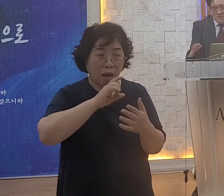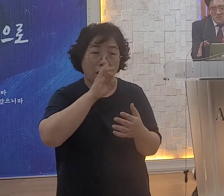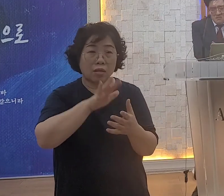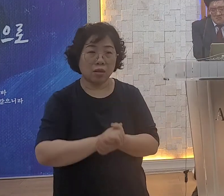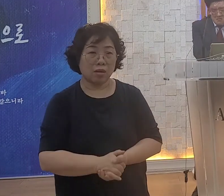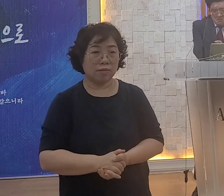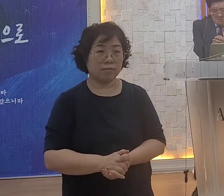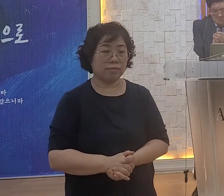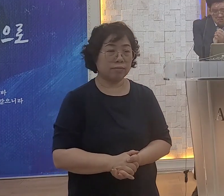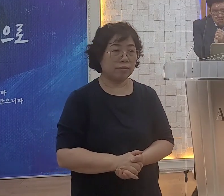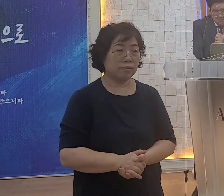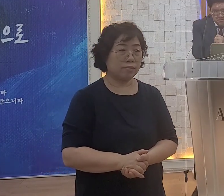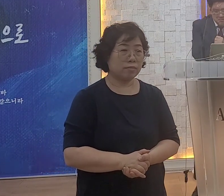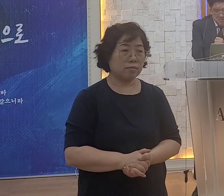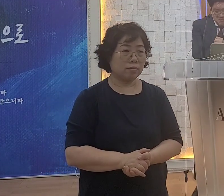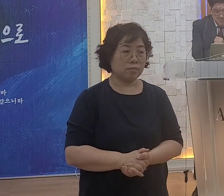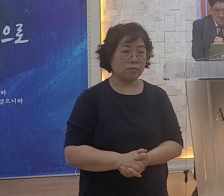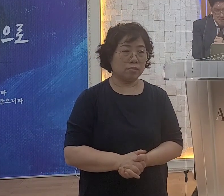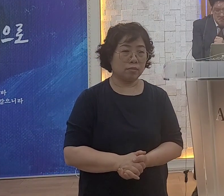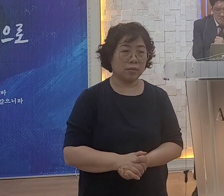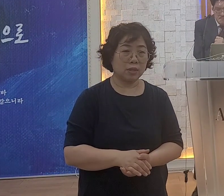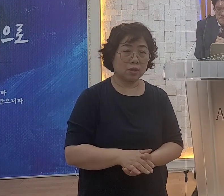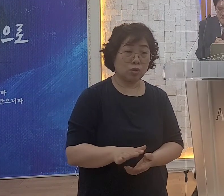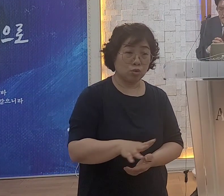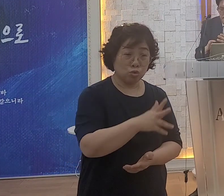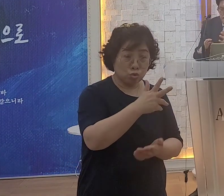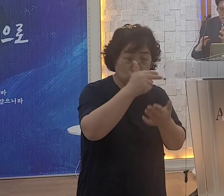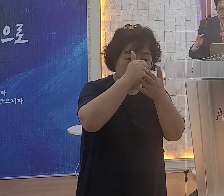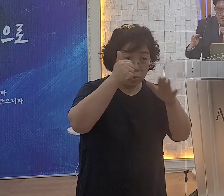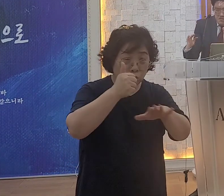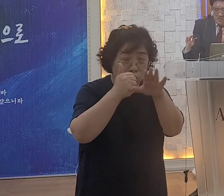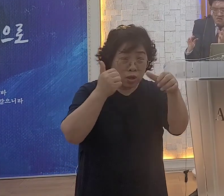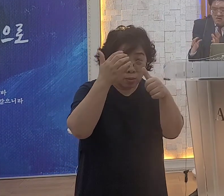우리 주님께서 우리를 붙들어 주심을 믿고